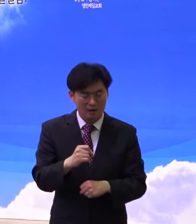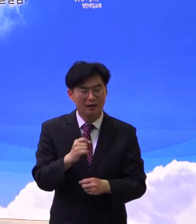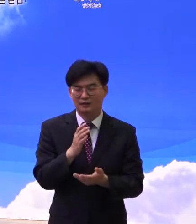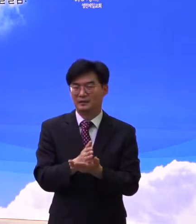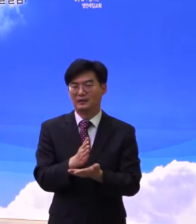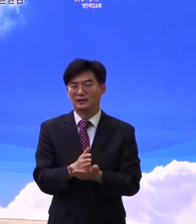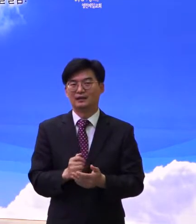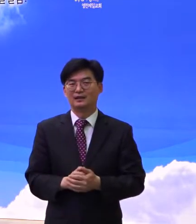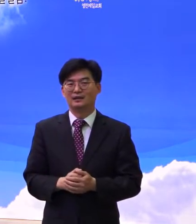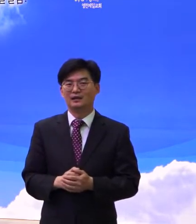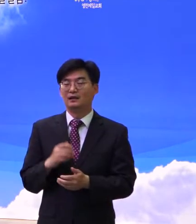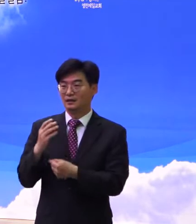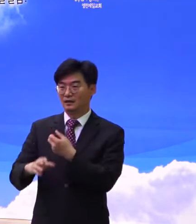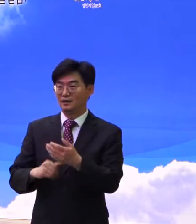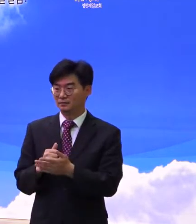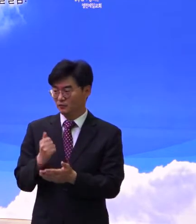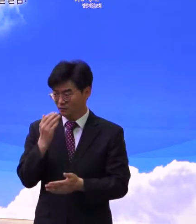일하시지 않습니다.